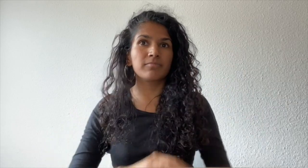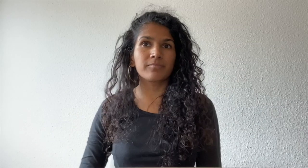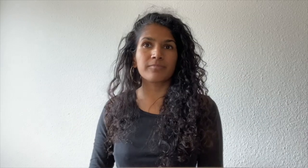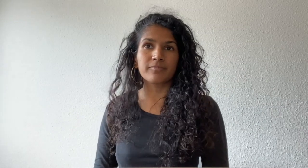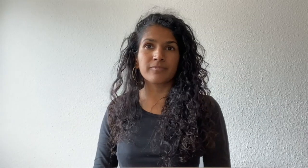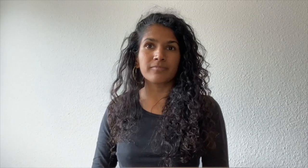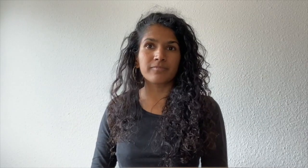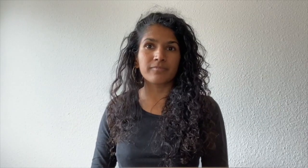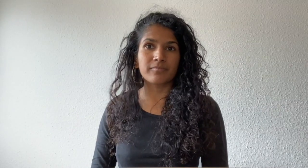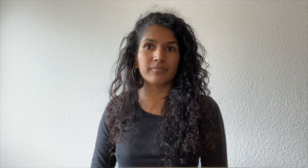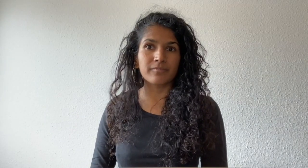mitgemischt werden.